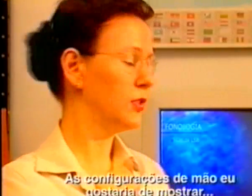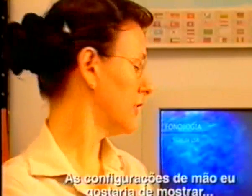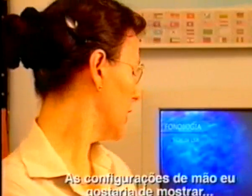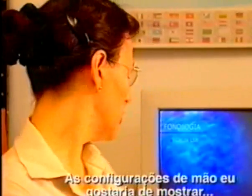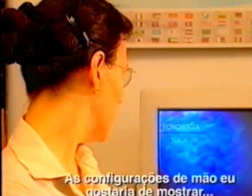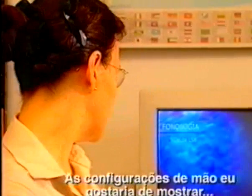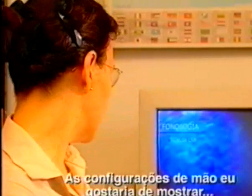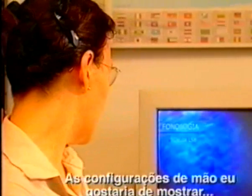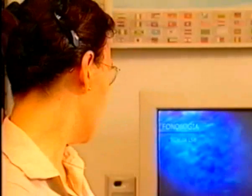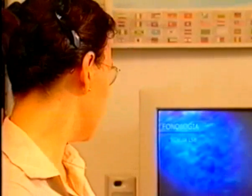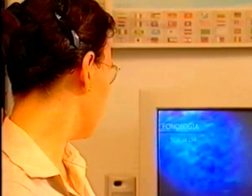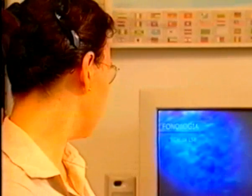eu gostaria de mostrar,